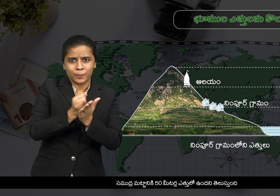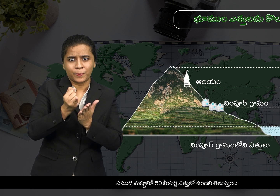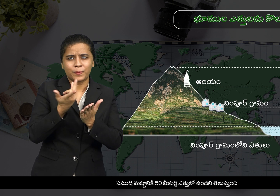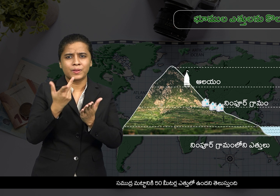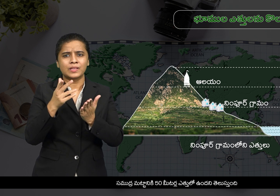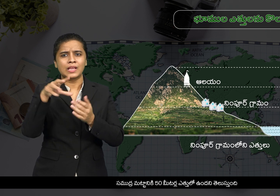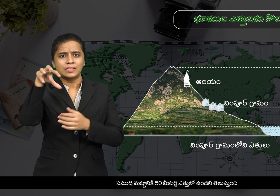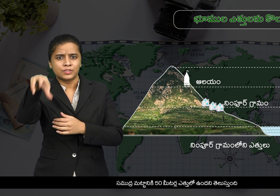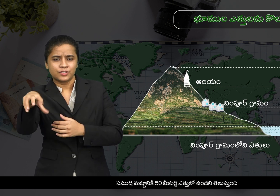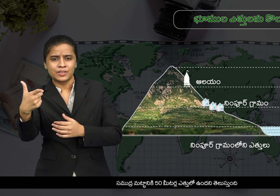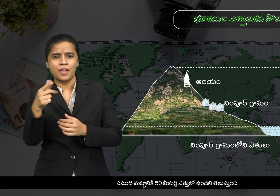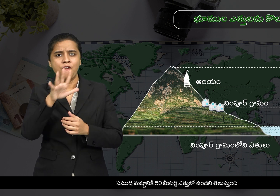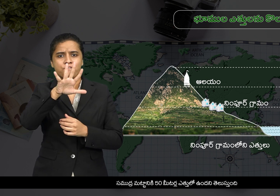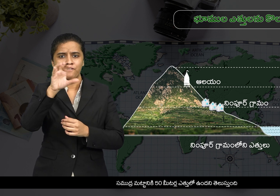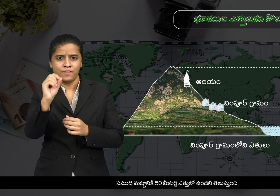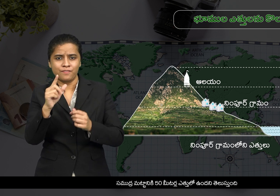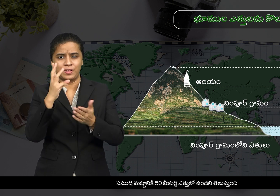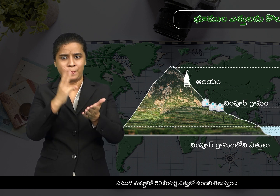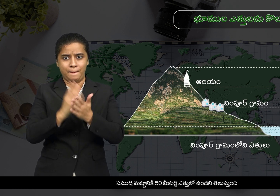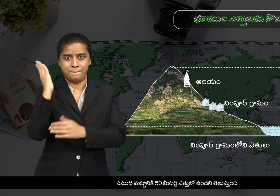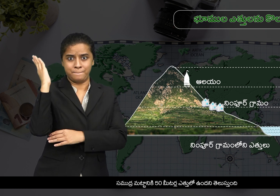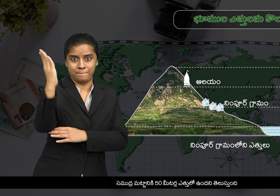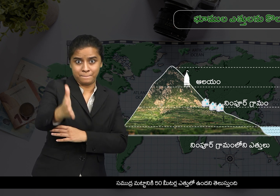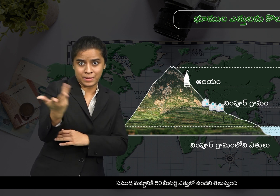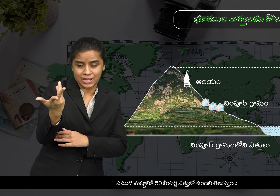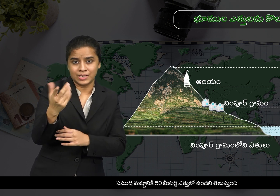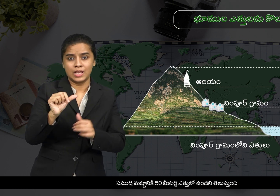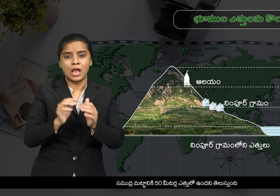సముద్ర మట్టానికి 50 మీటర్ల ఎత్తులో ఉందని తెలుస్తుంది.